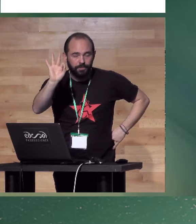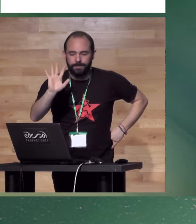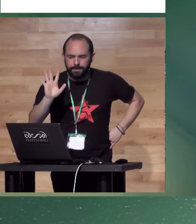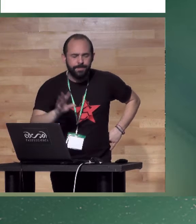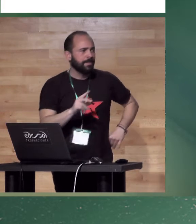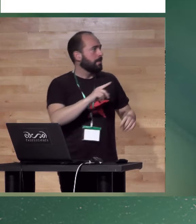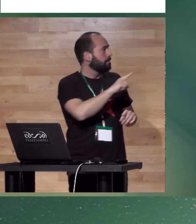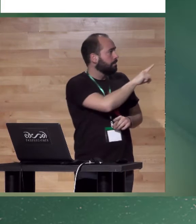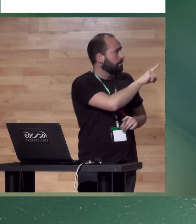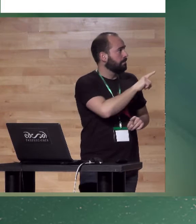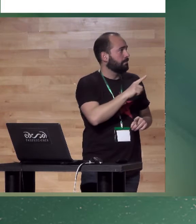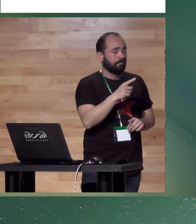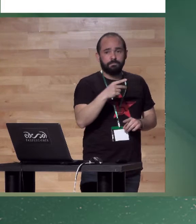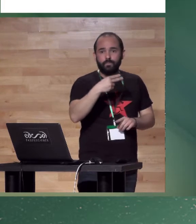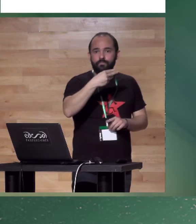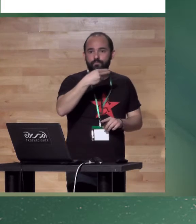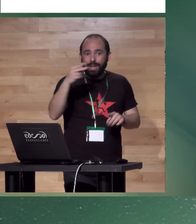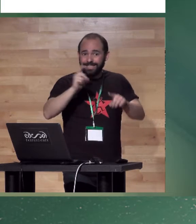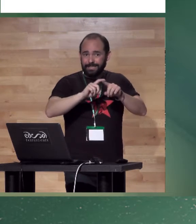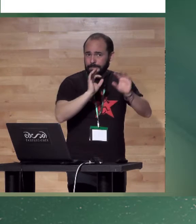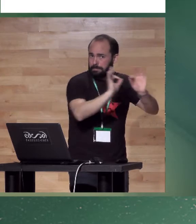Quiere decir que son 2 minutos.